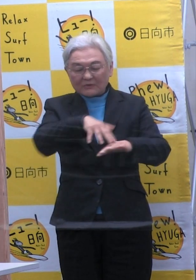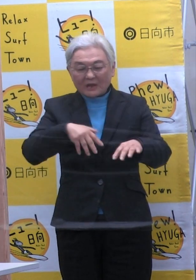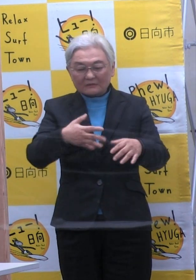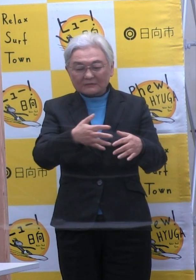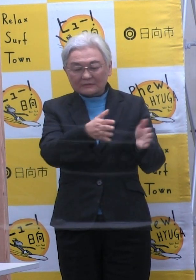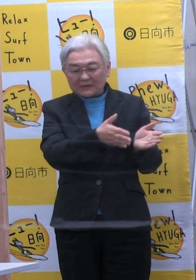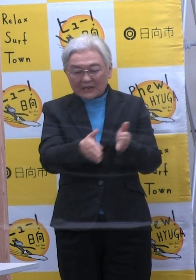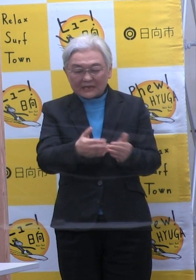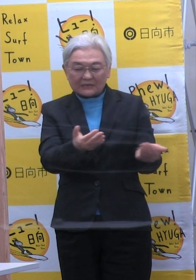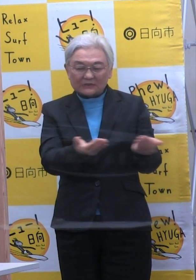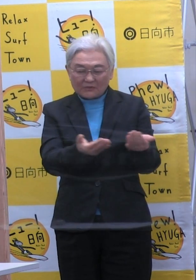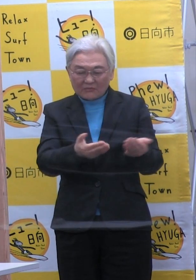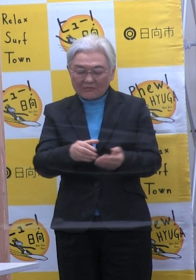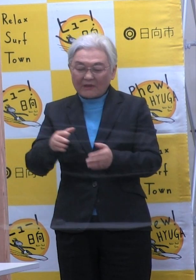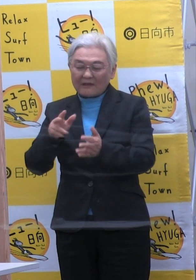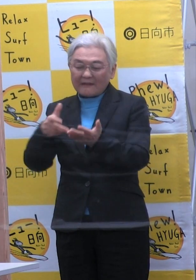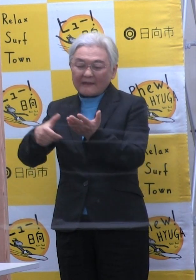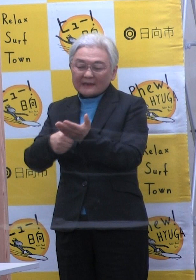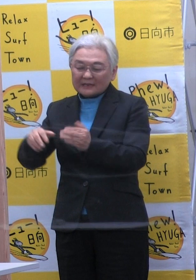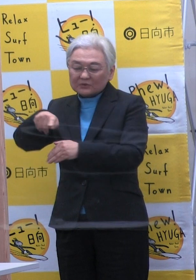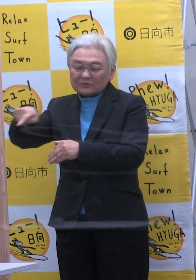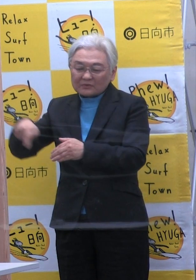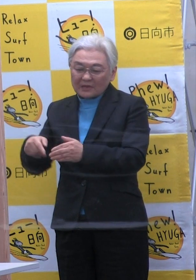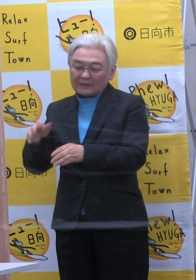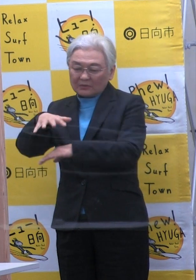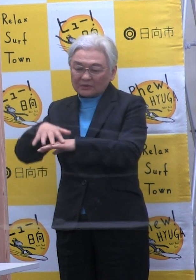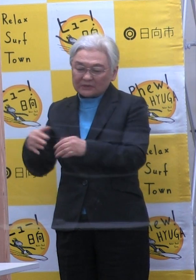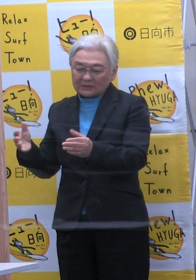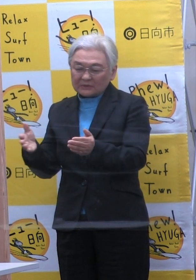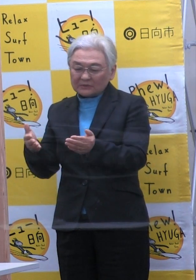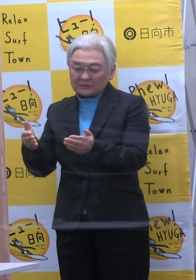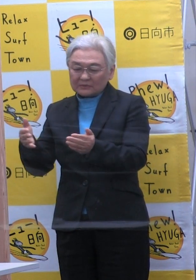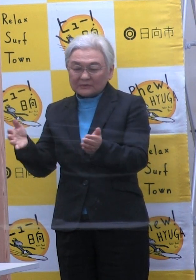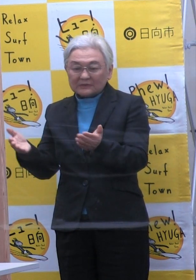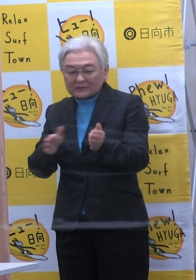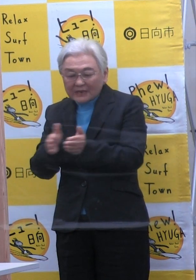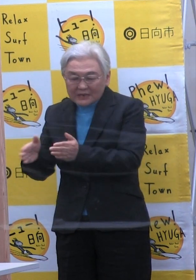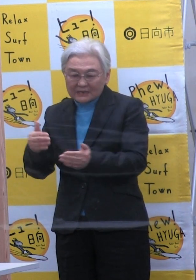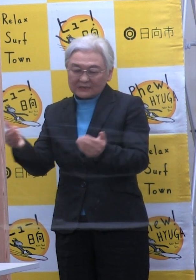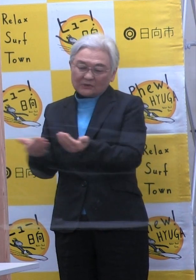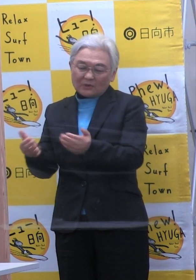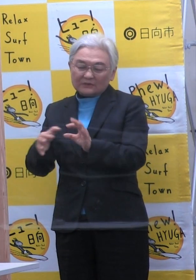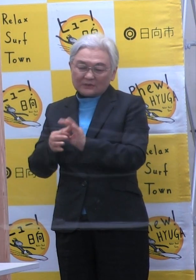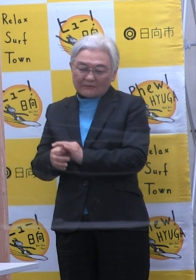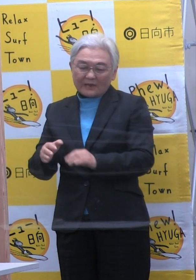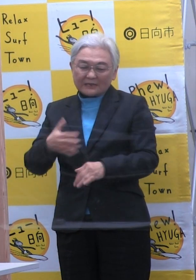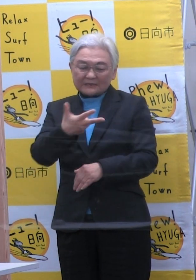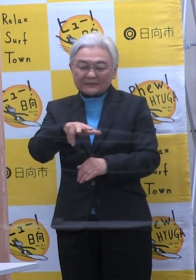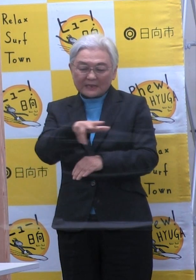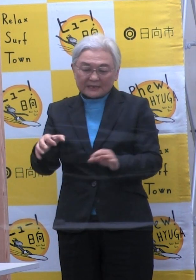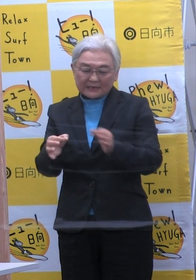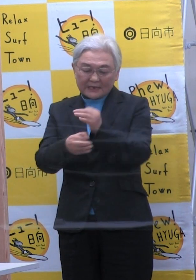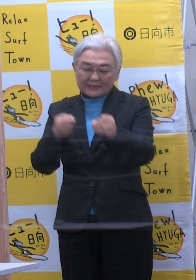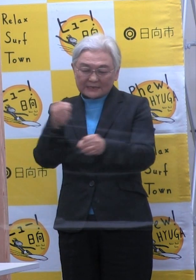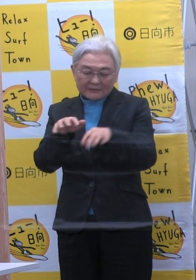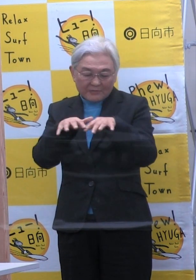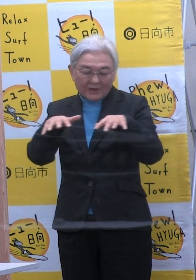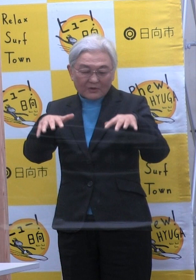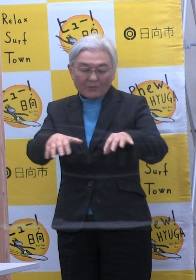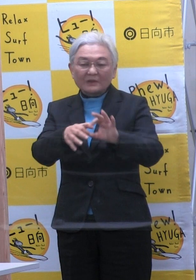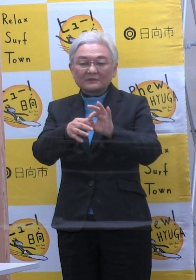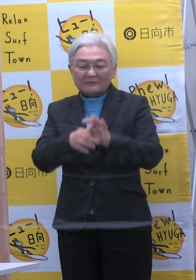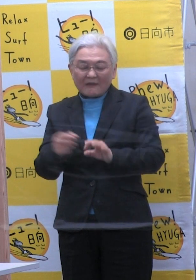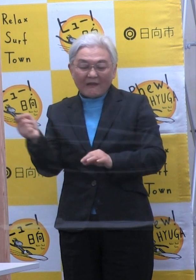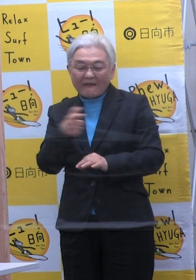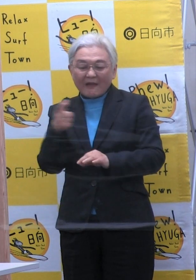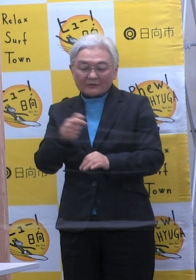辺土地区画整理事業については、市内経済への波及効果もあることから、早期